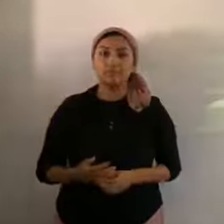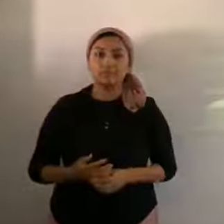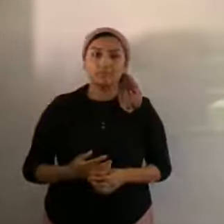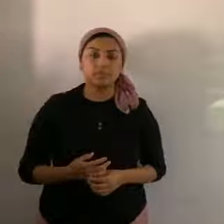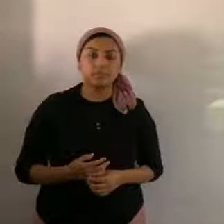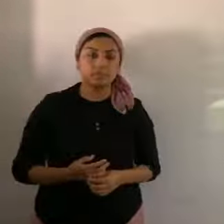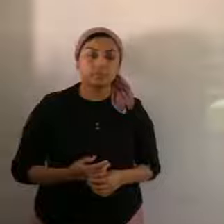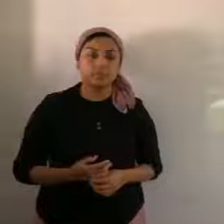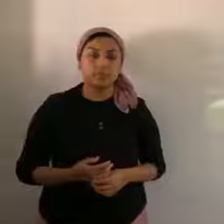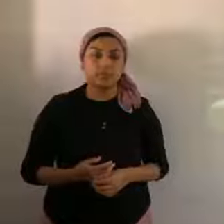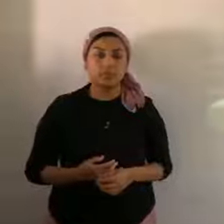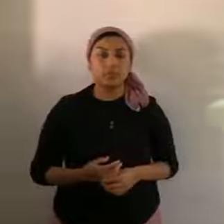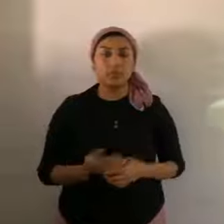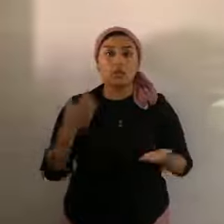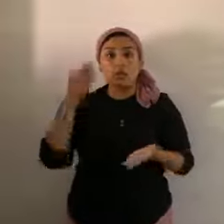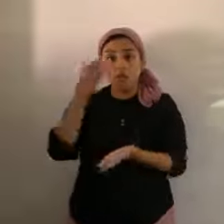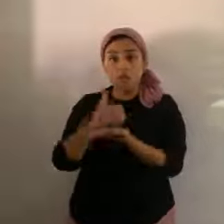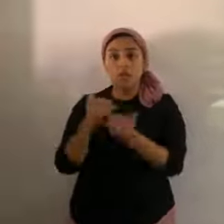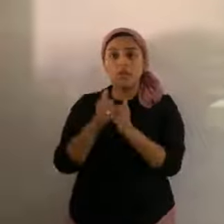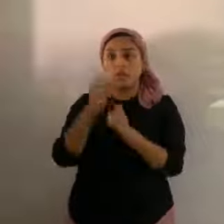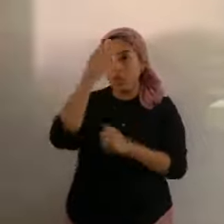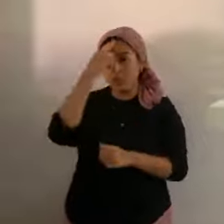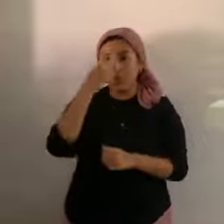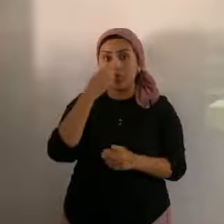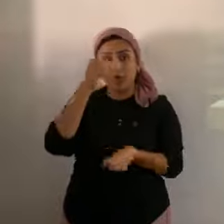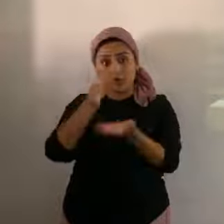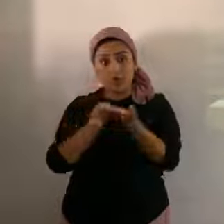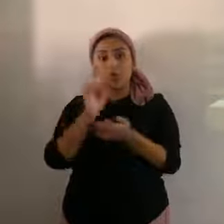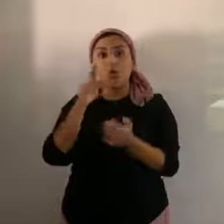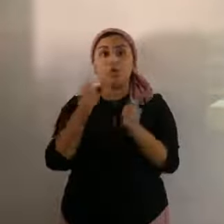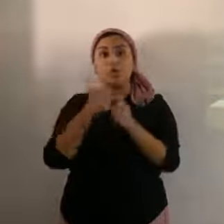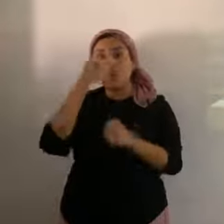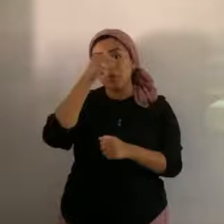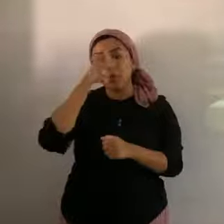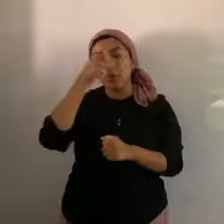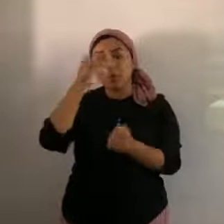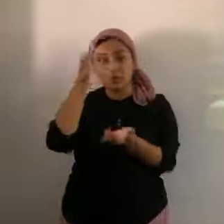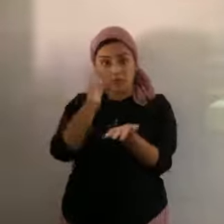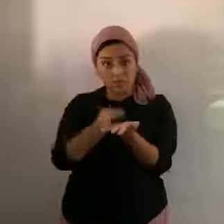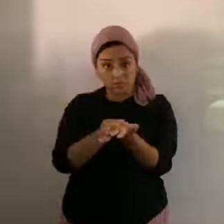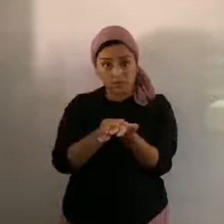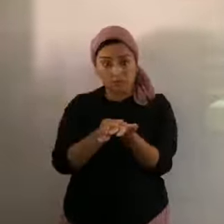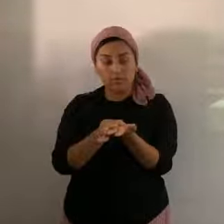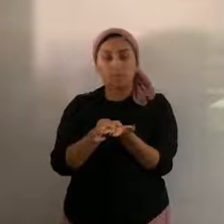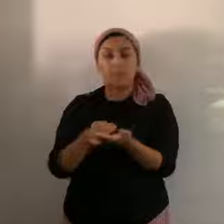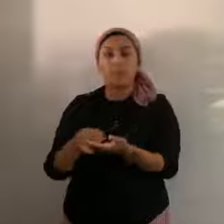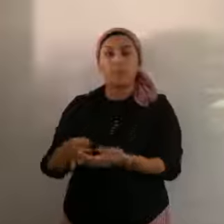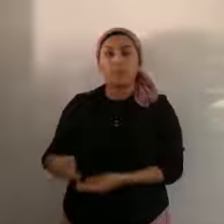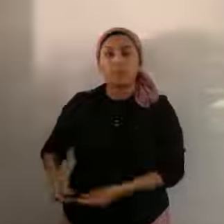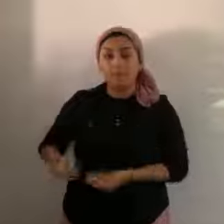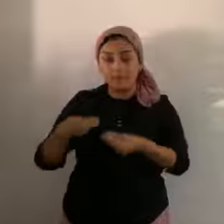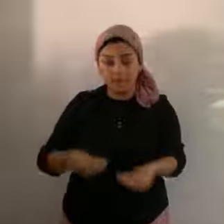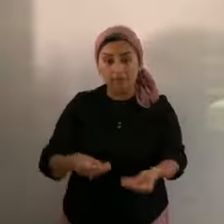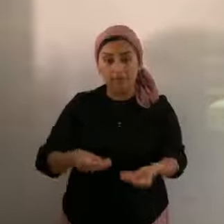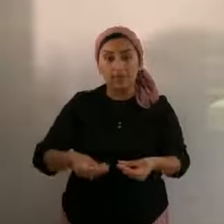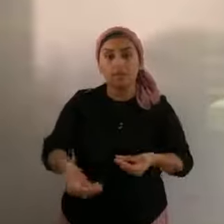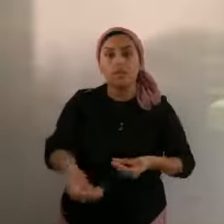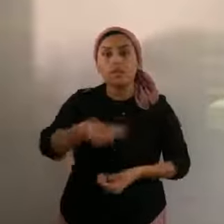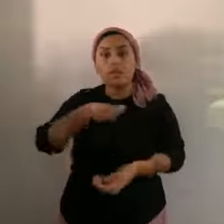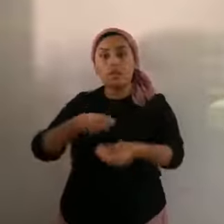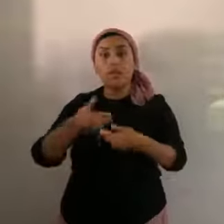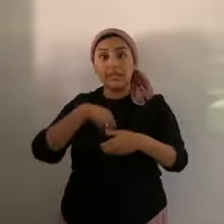ver, llegaban con sus monedas romanas o sus monedas griegas, y bueno, todas esas monedas